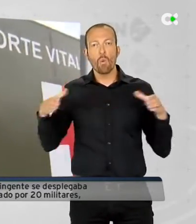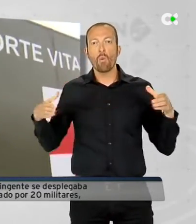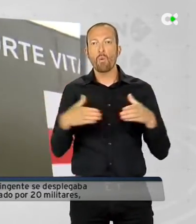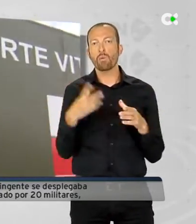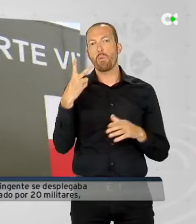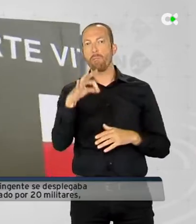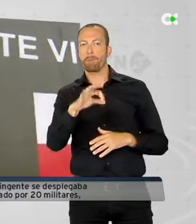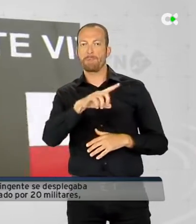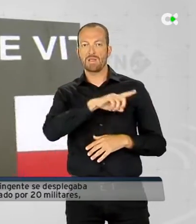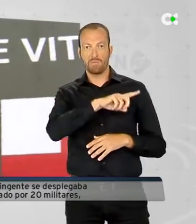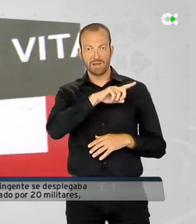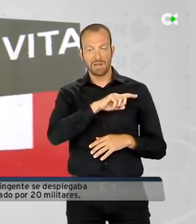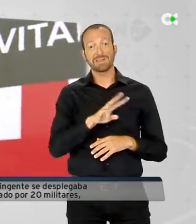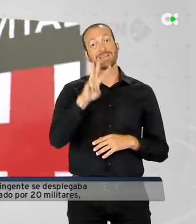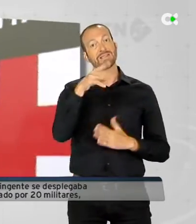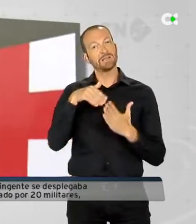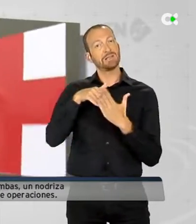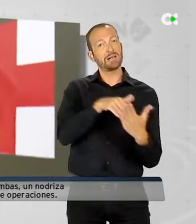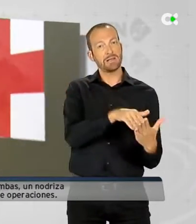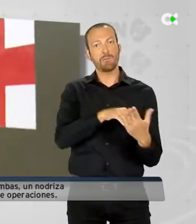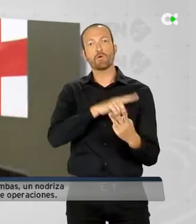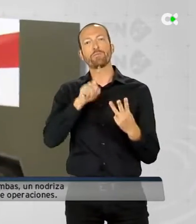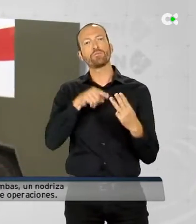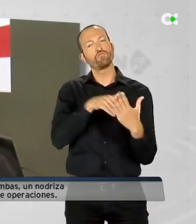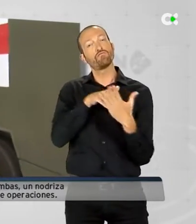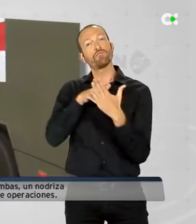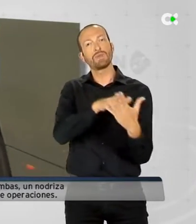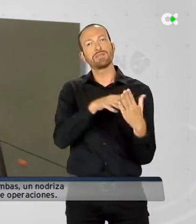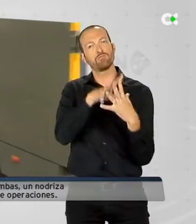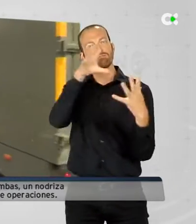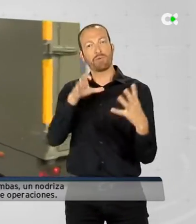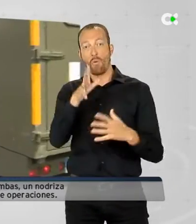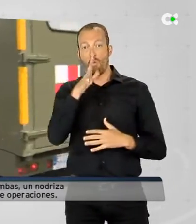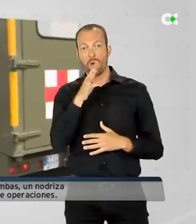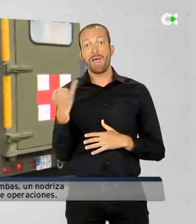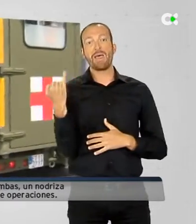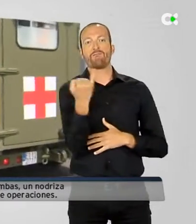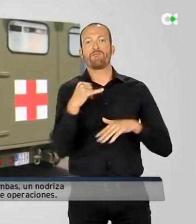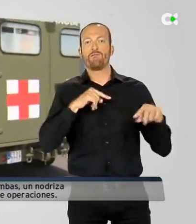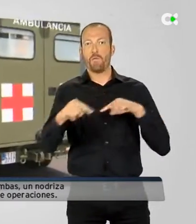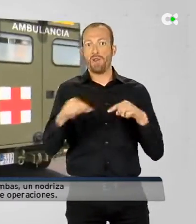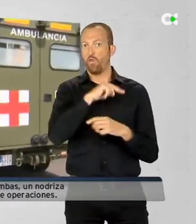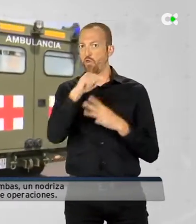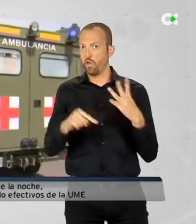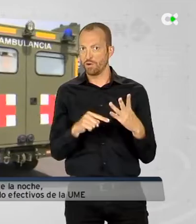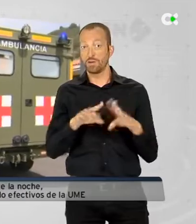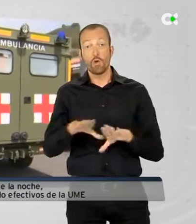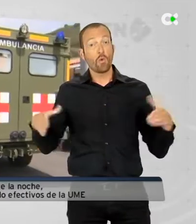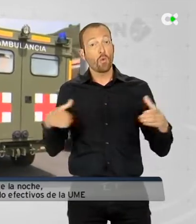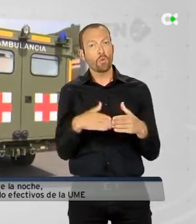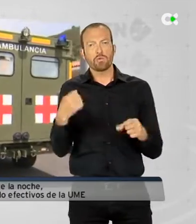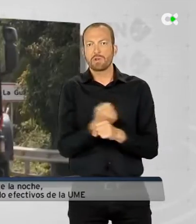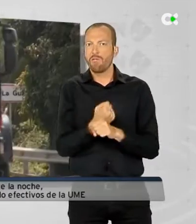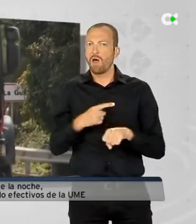contingente formado por 20 militares, 3 autobombas, una nodriza y un jefe de operaciones. Todos los